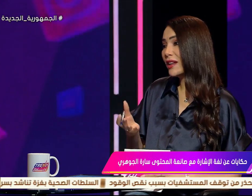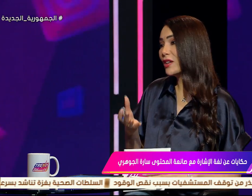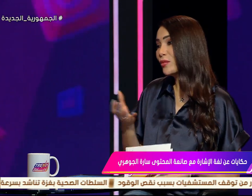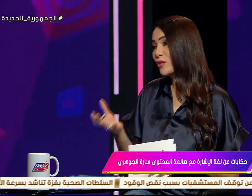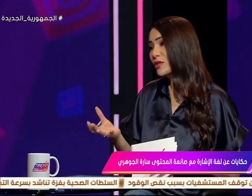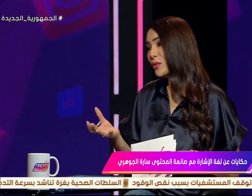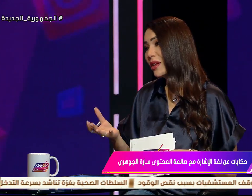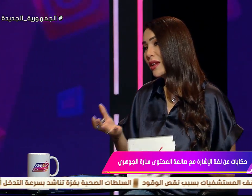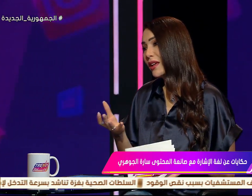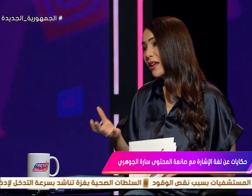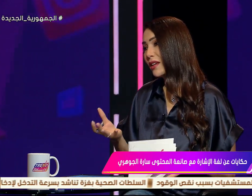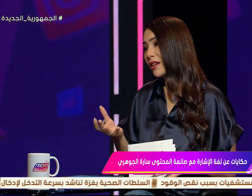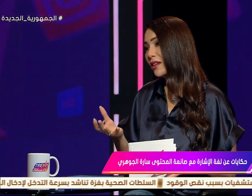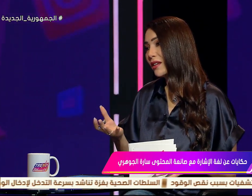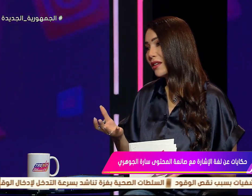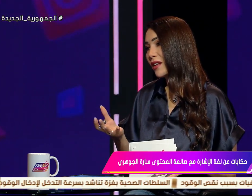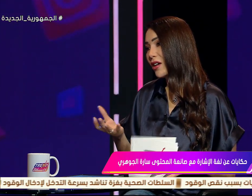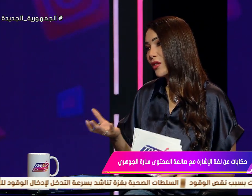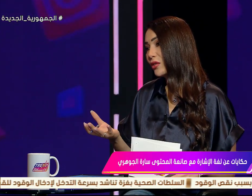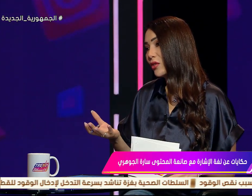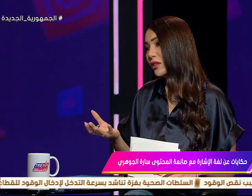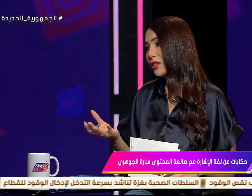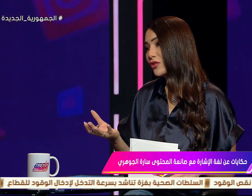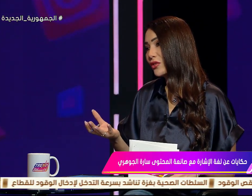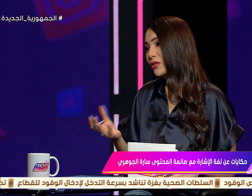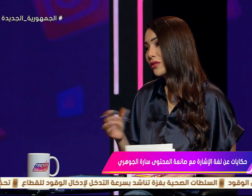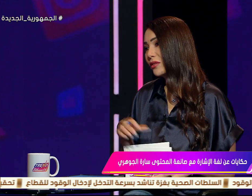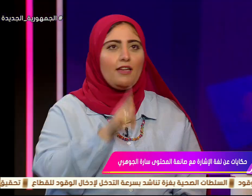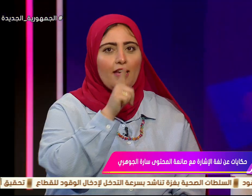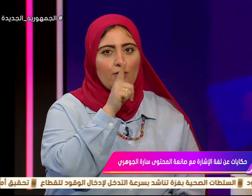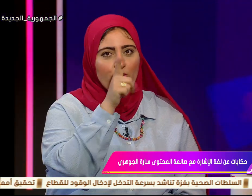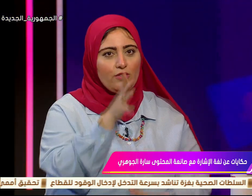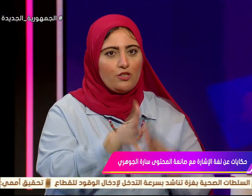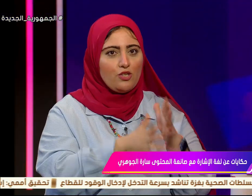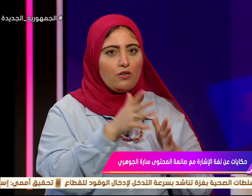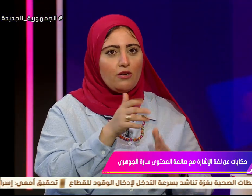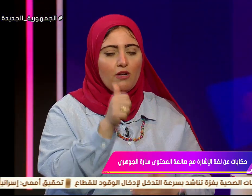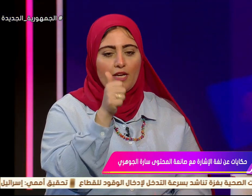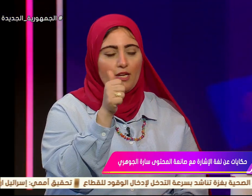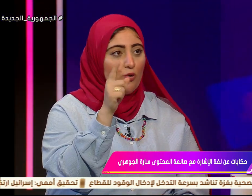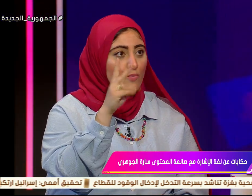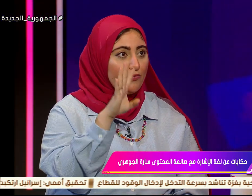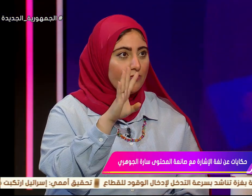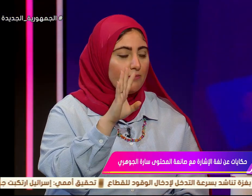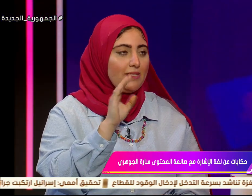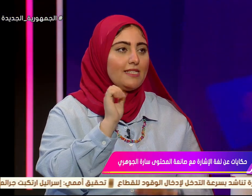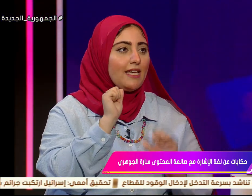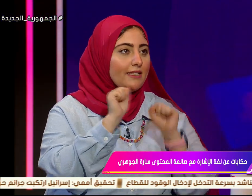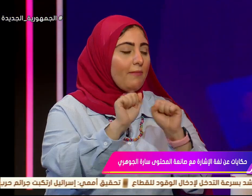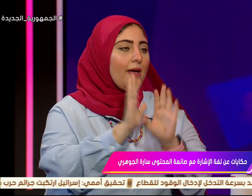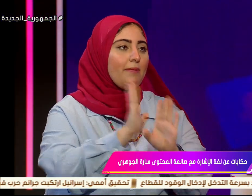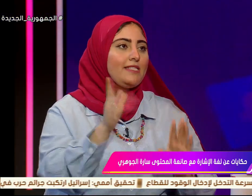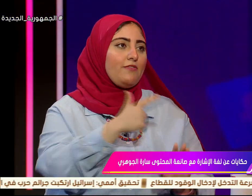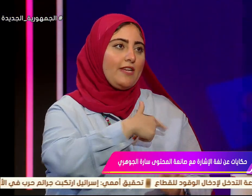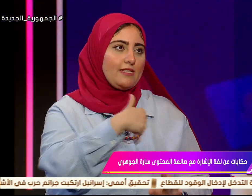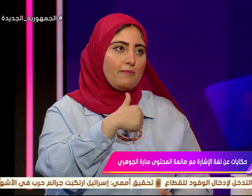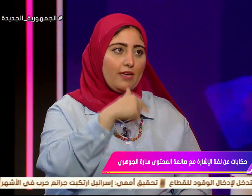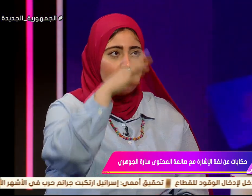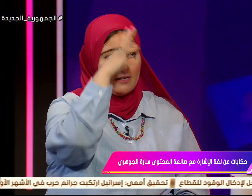عليها رموز ولا حركات لغة الإشارة؟ لا، لغة الإشارة الحروف بنستخدمها بس في الأسماء، يعني